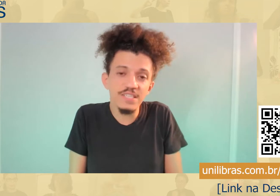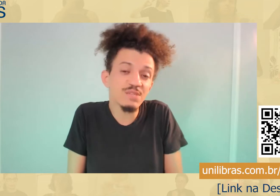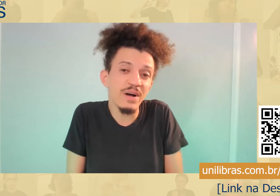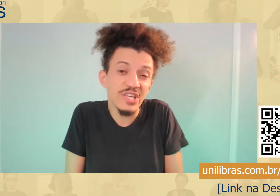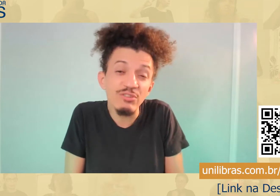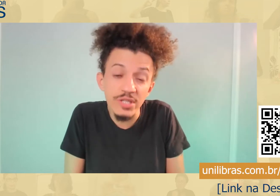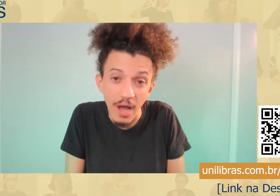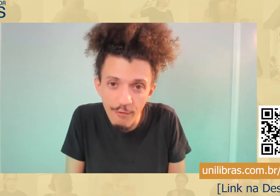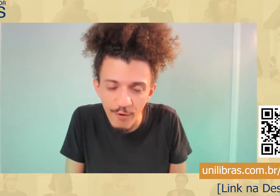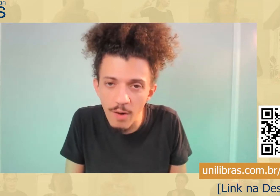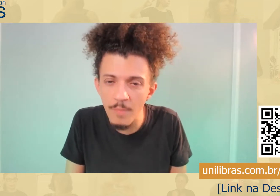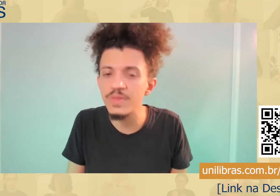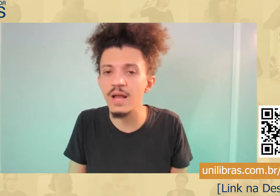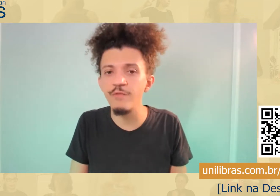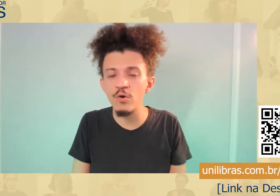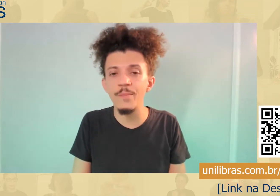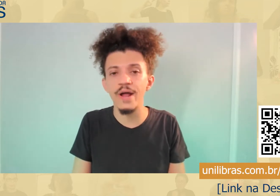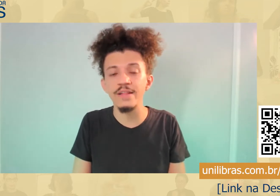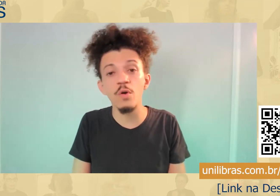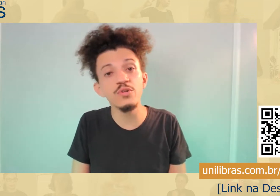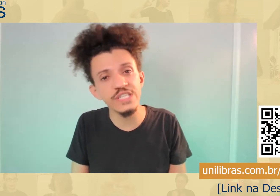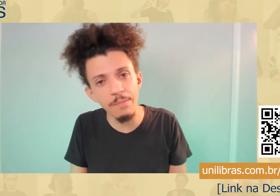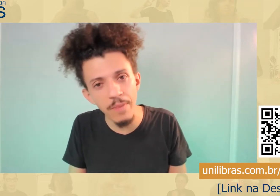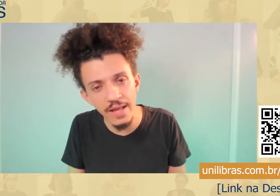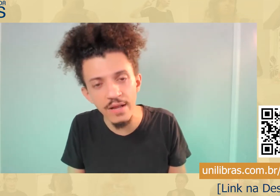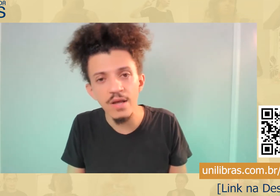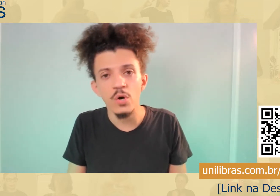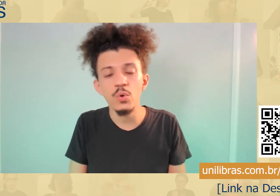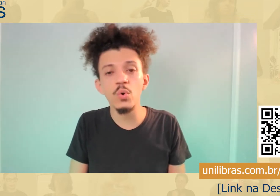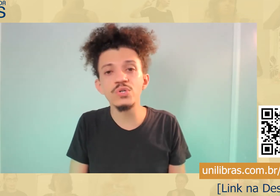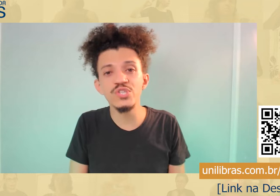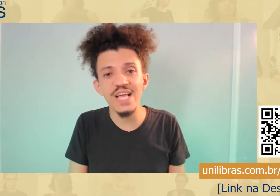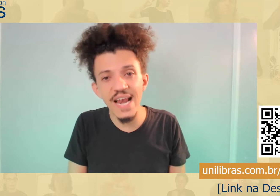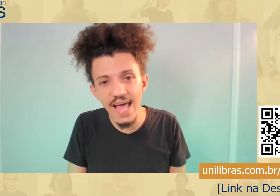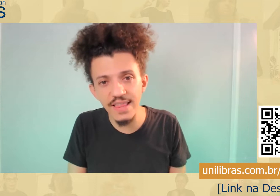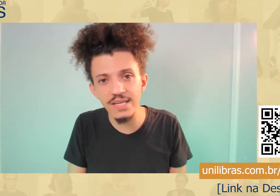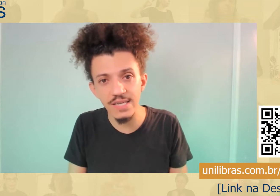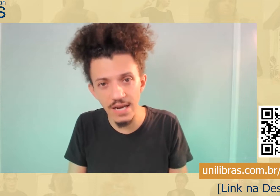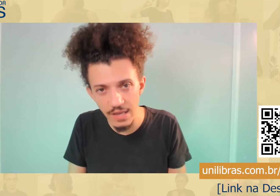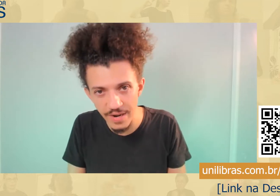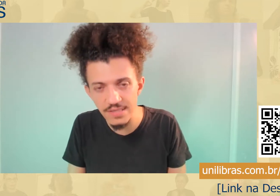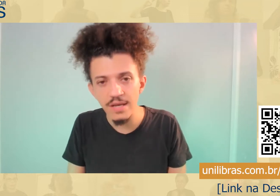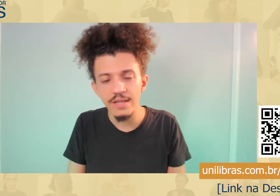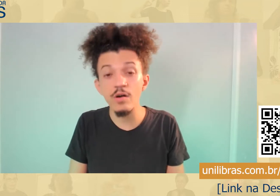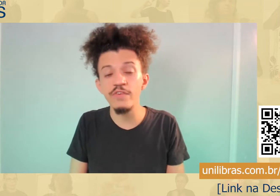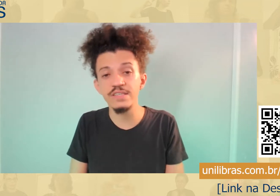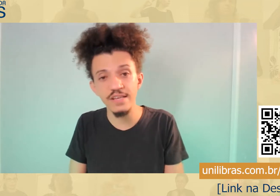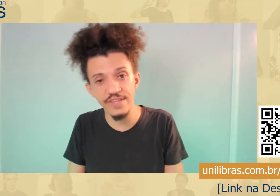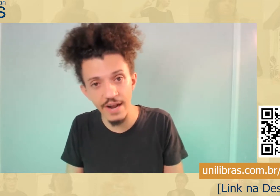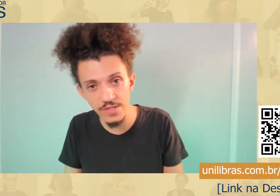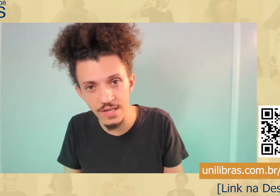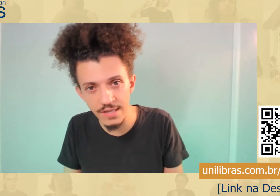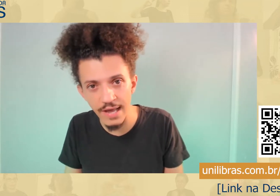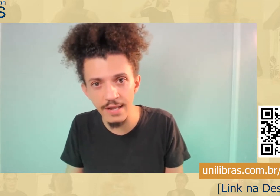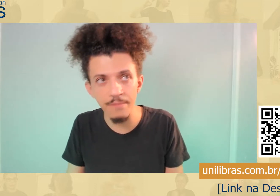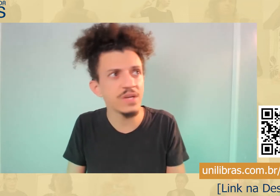ela foi se expandindo de tal forma que ela foi incorporada como disciplina do curso de Letras Libras da Universidade